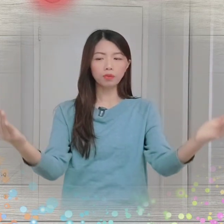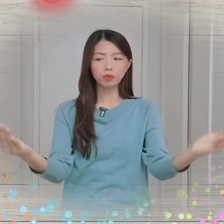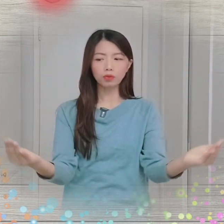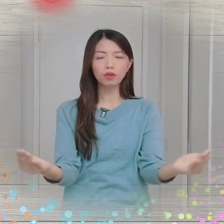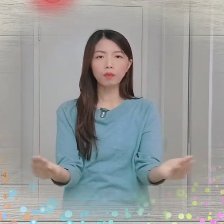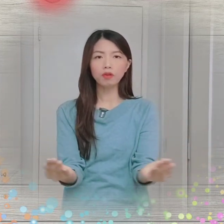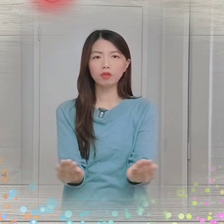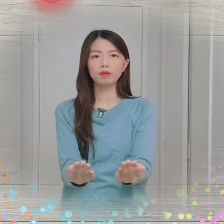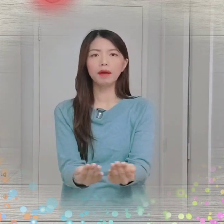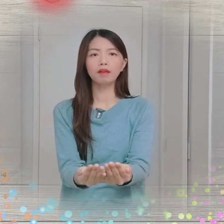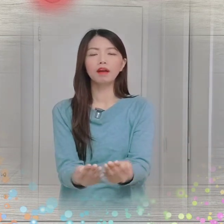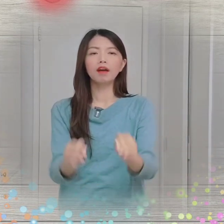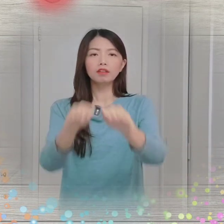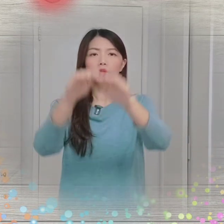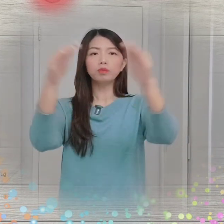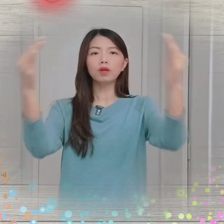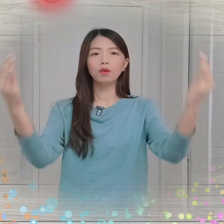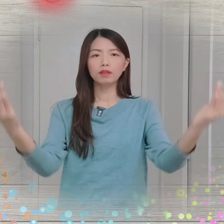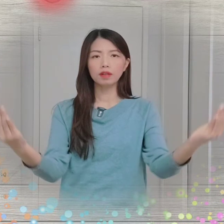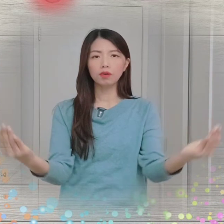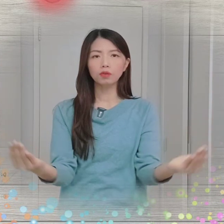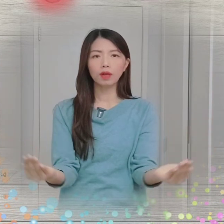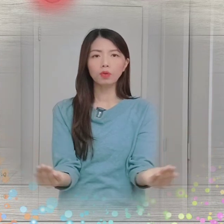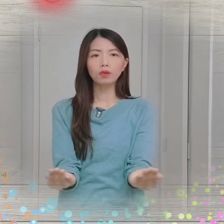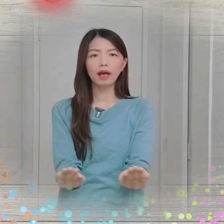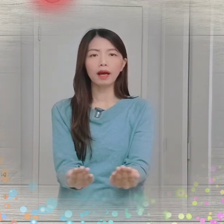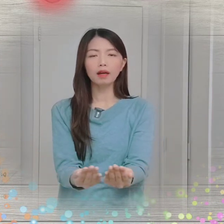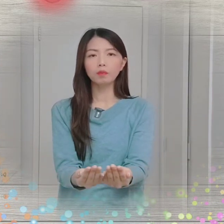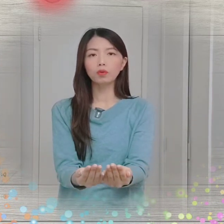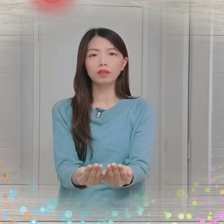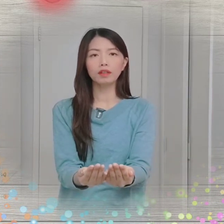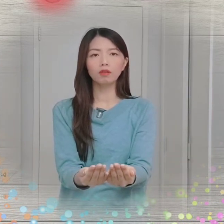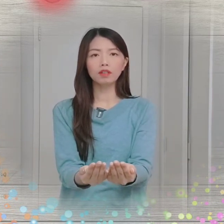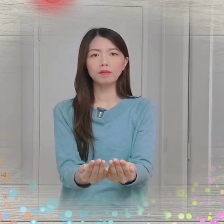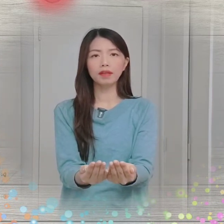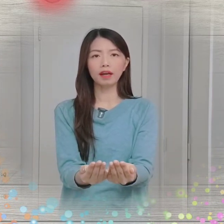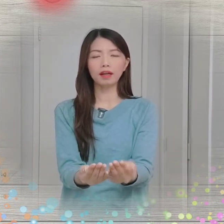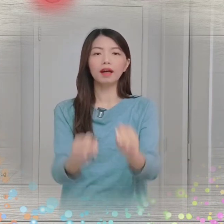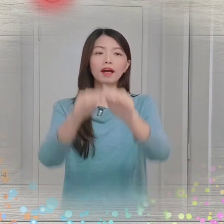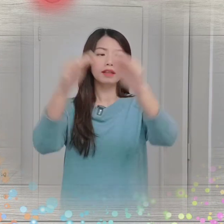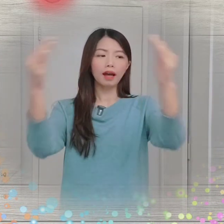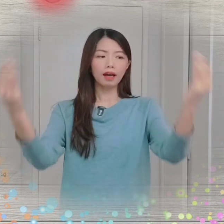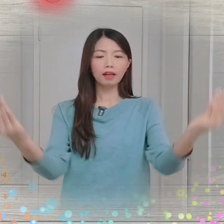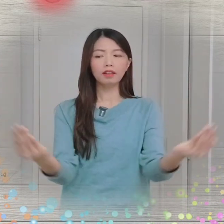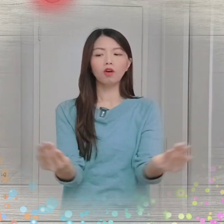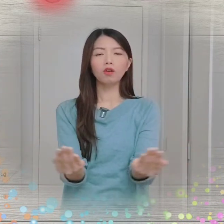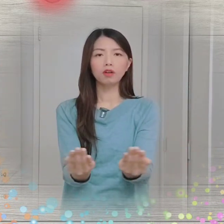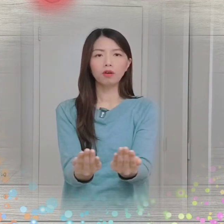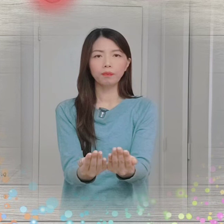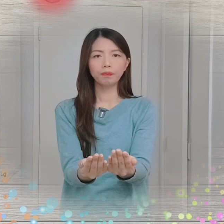옆으로 둥글게 표현해주시면 전부라고 한 뜻의 수어도 되고 다 모든 이런 뜻입니다. 다